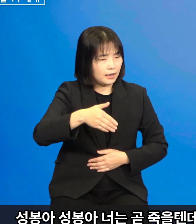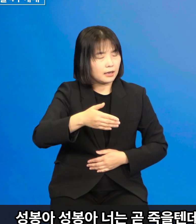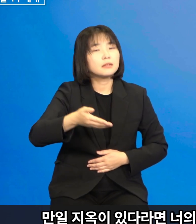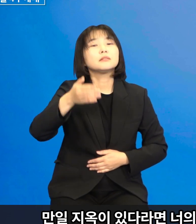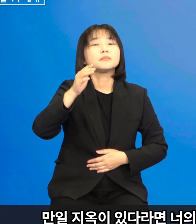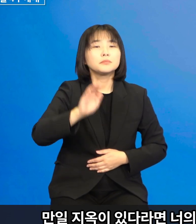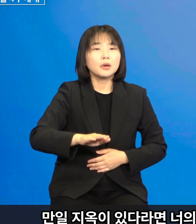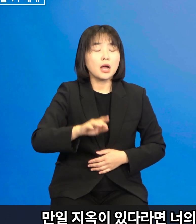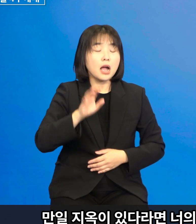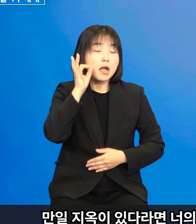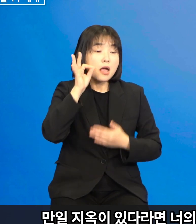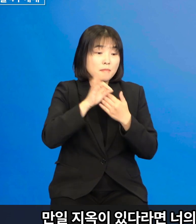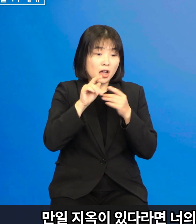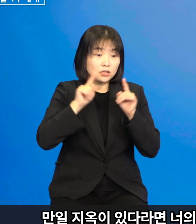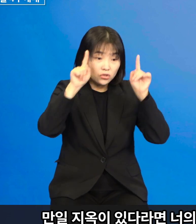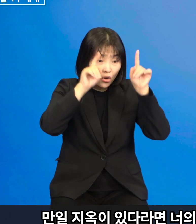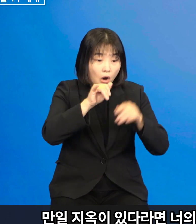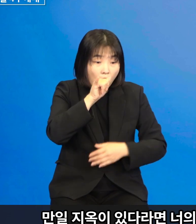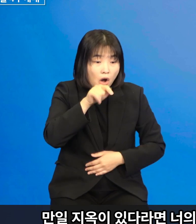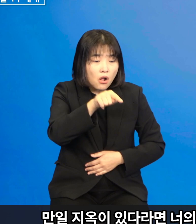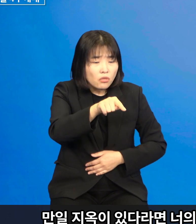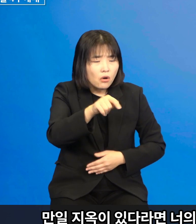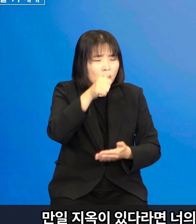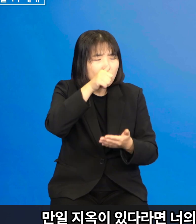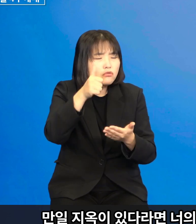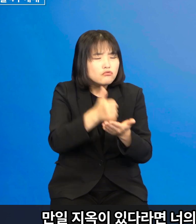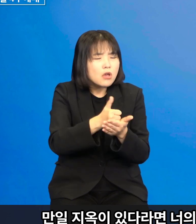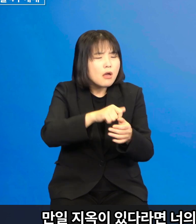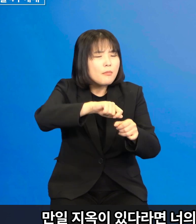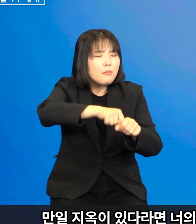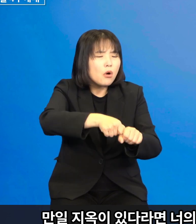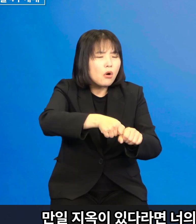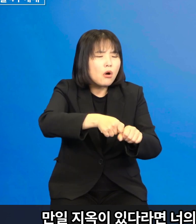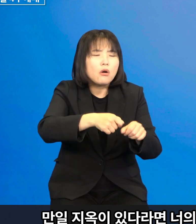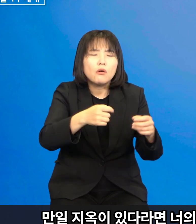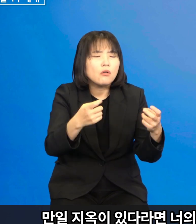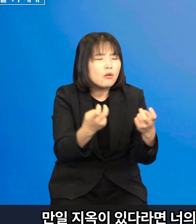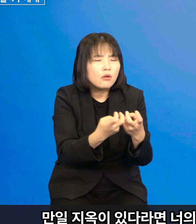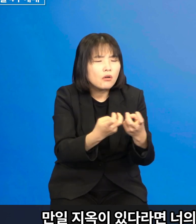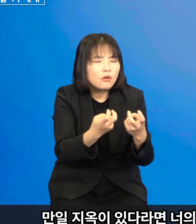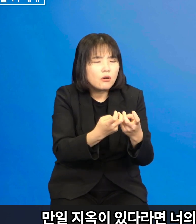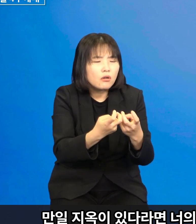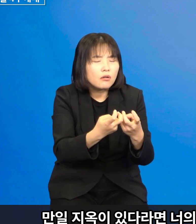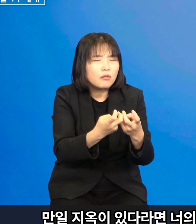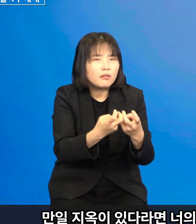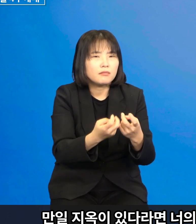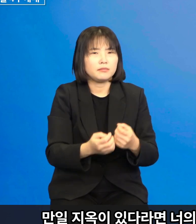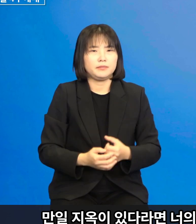다행이겠지만 만일 지옥이 있다라면 너의 그 죄의 형벌을 어찌 하자는 거냐.